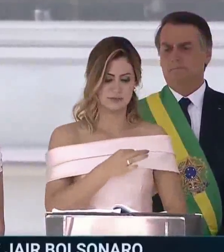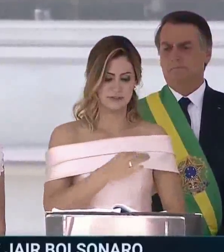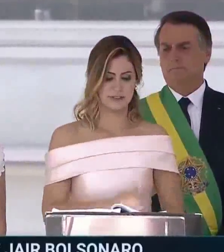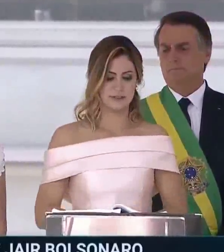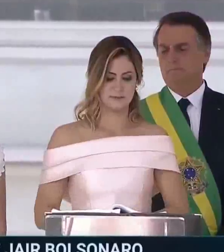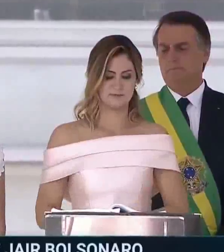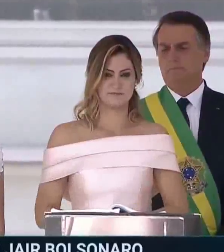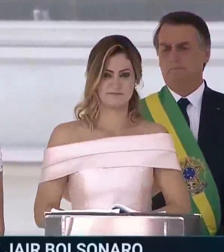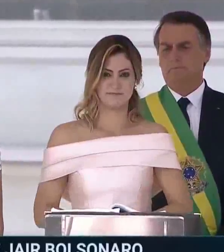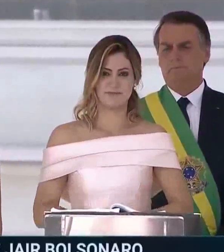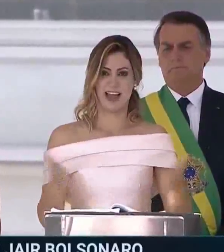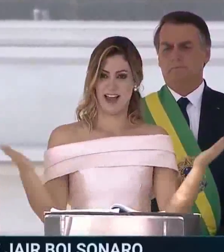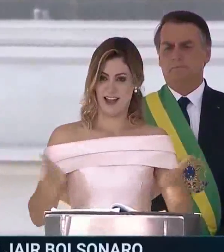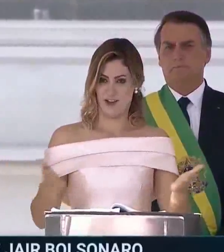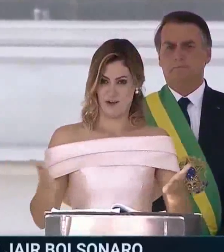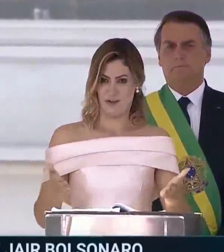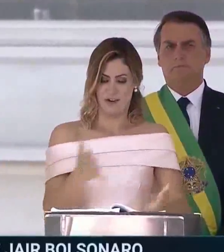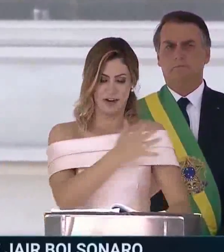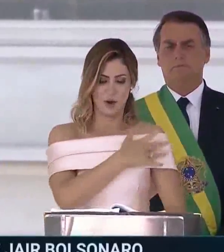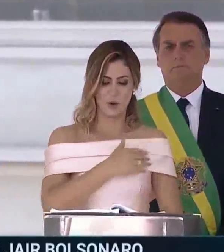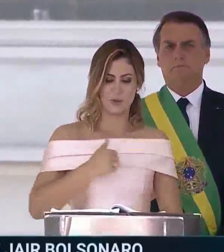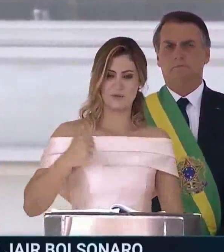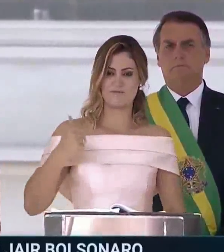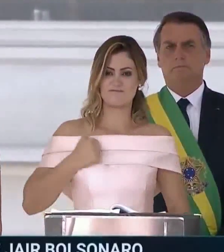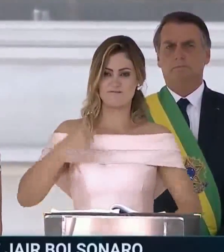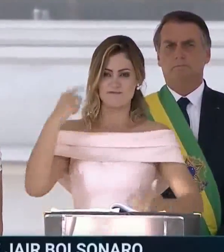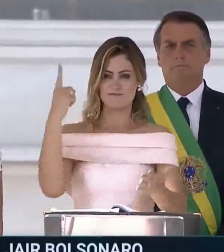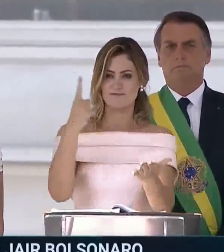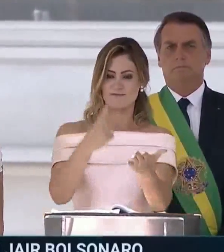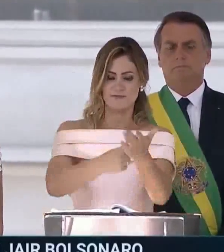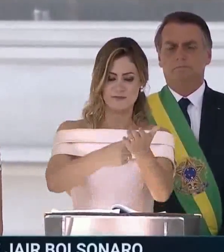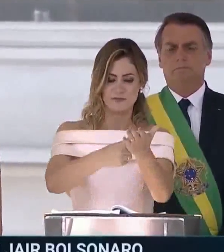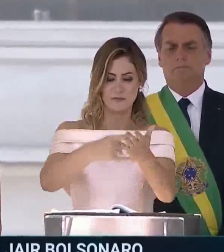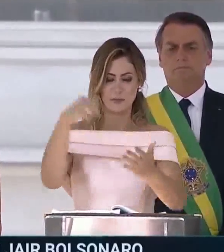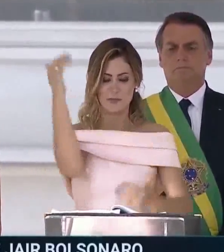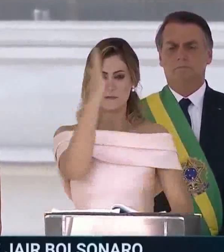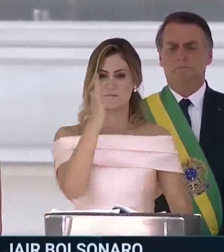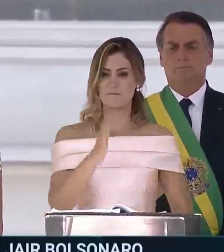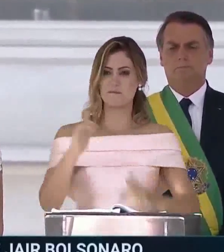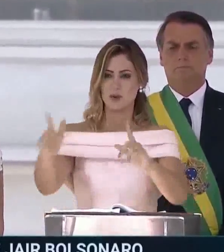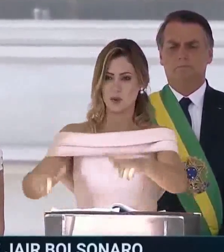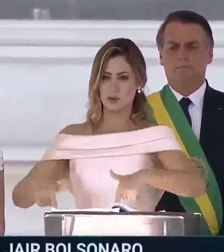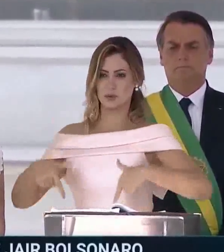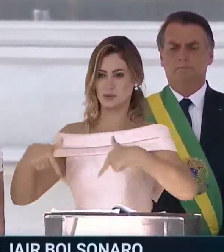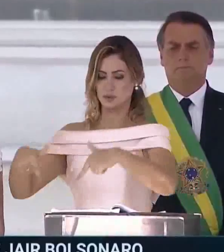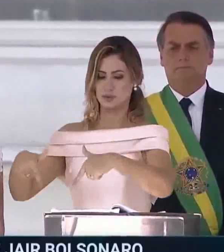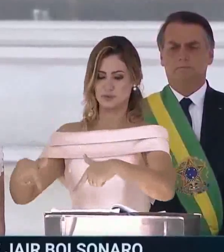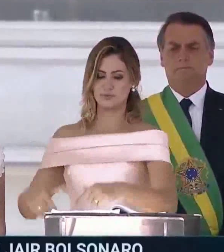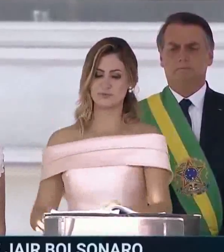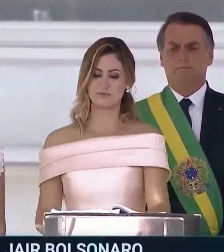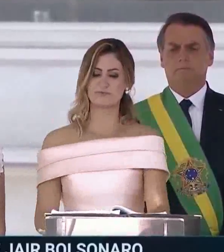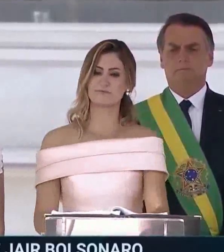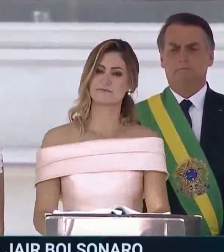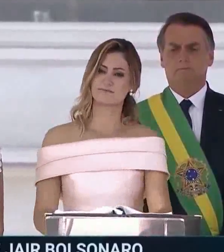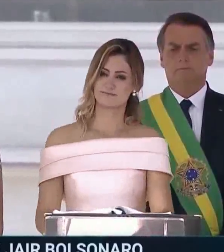minha vida. E que a partir de agora, como primeira-dama, posso ampliar de maneira ainda mais